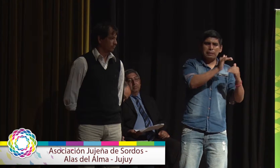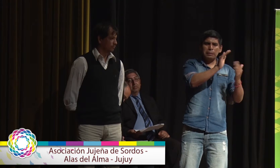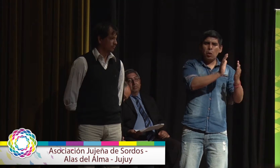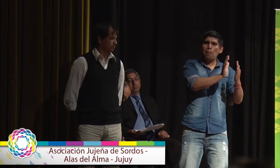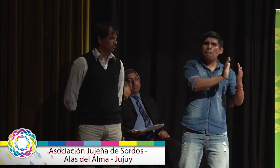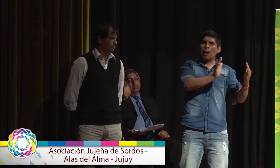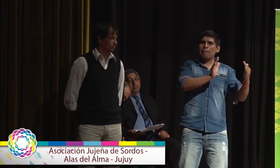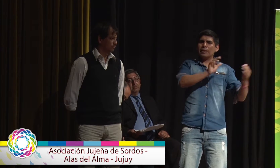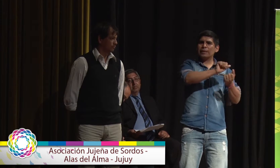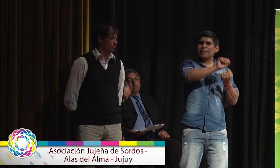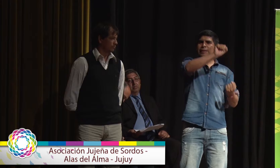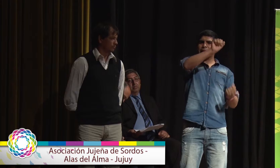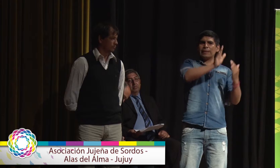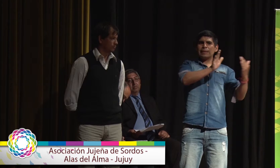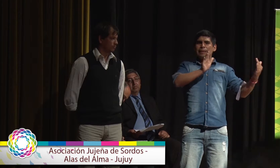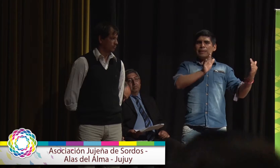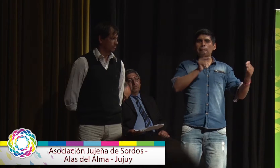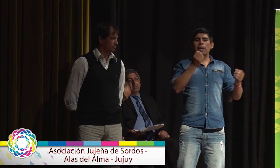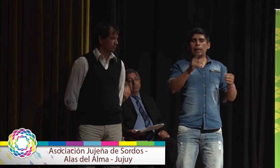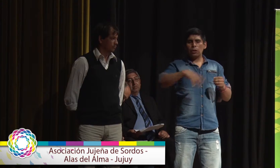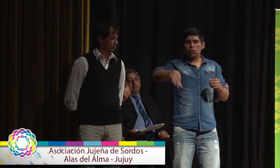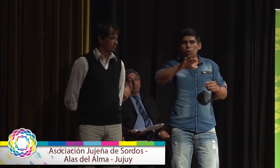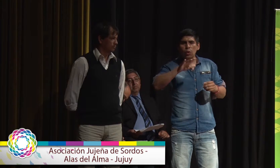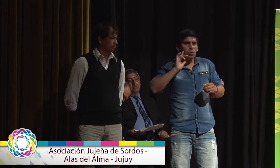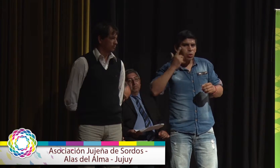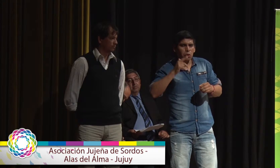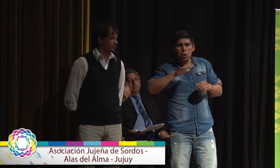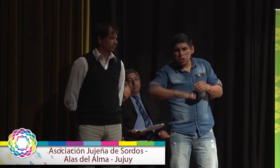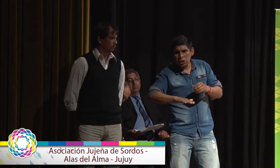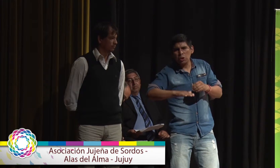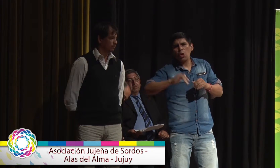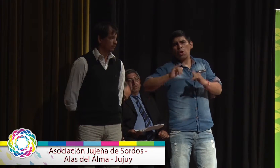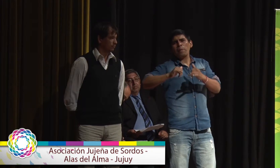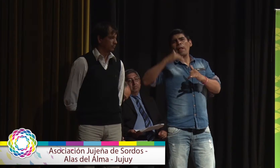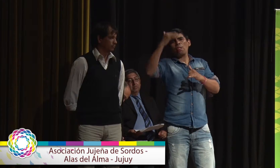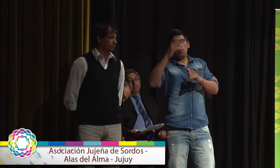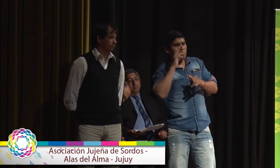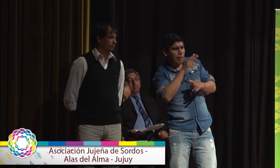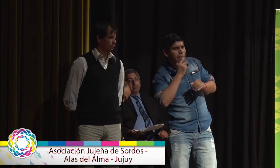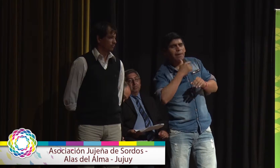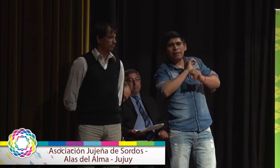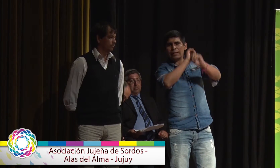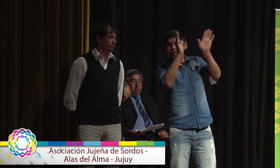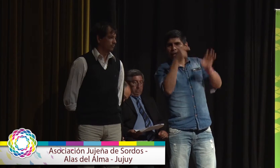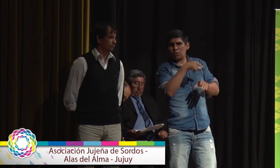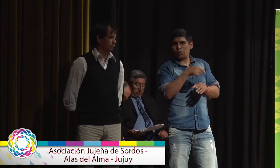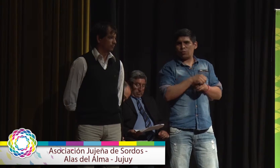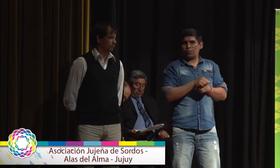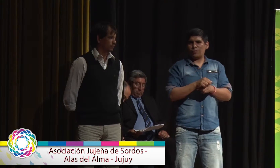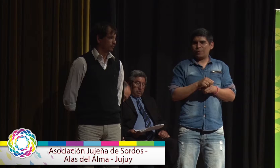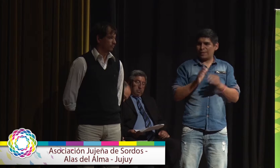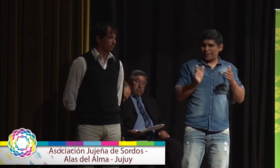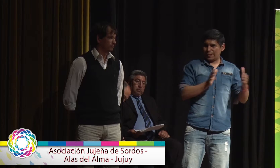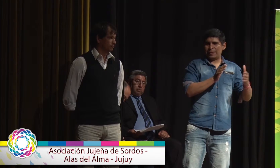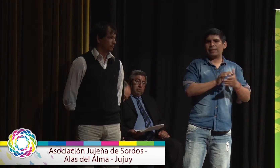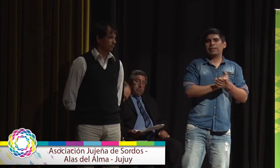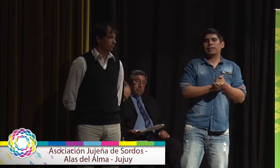se llama Guay, ¿sí? Les contamos que necesitamos que sea más grande, les contamos acerca de los relatos para niños y acerca de los relatos